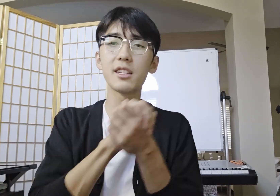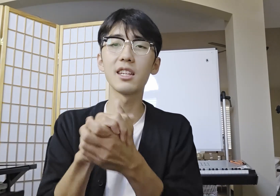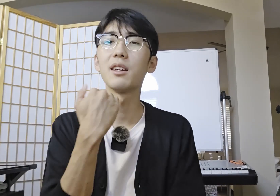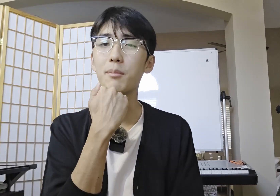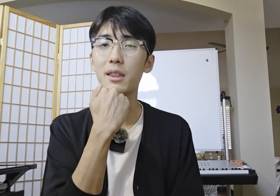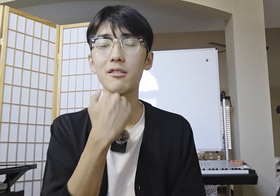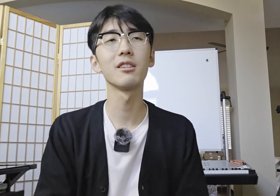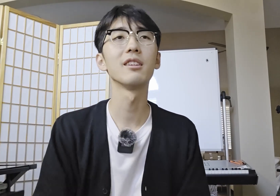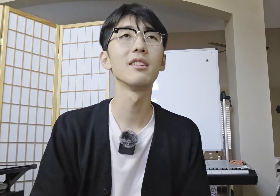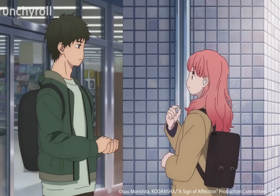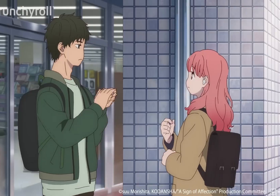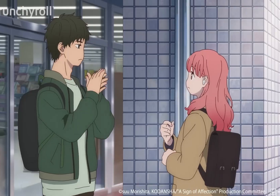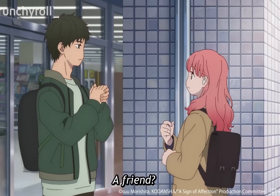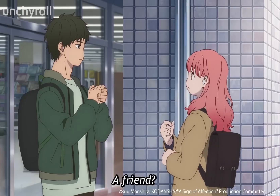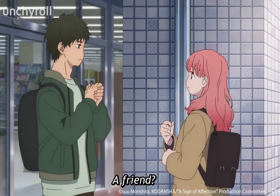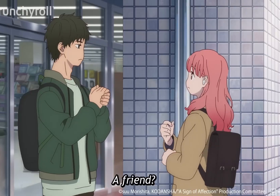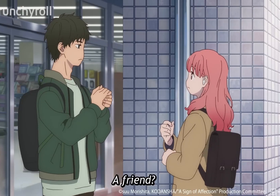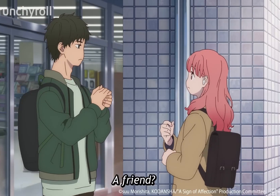tomodachi mataru. 友達?